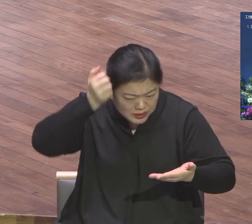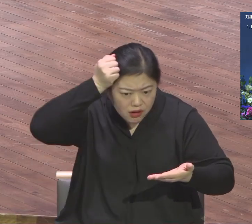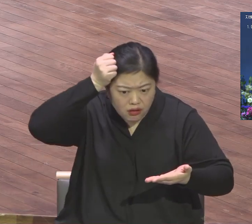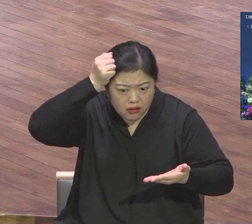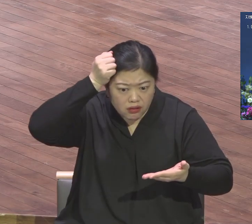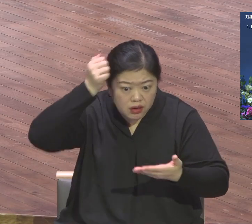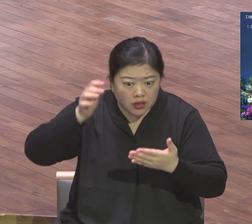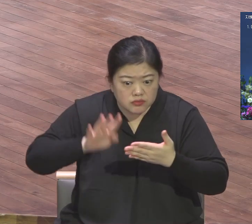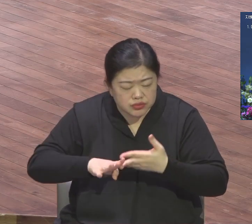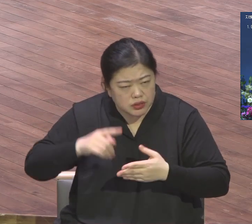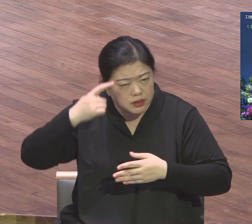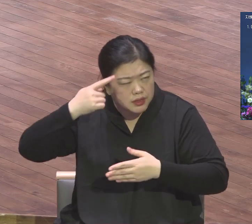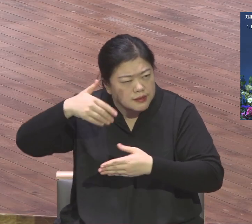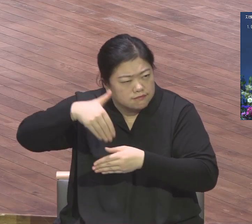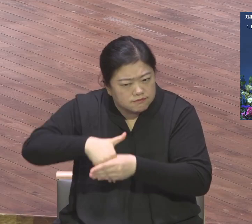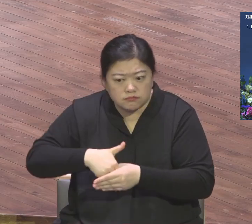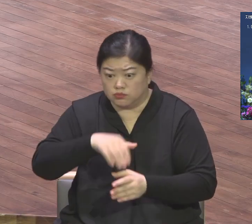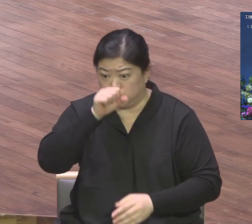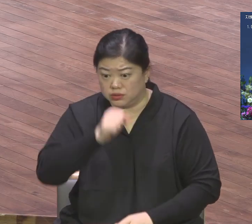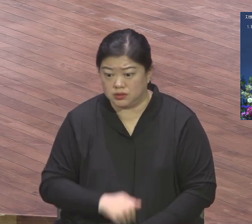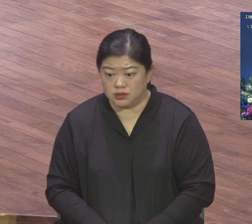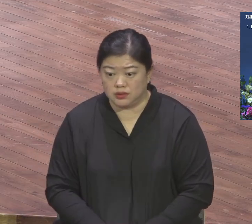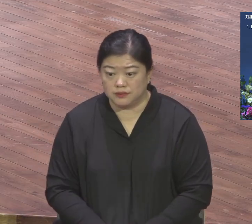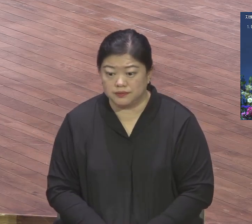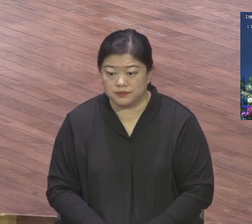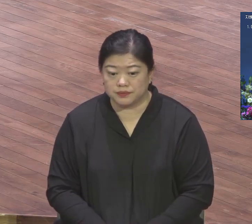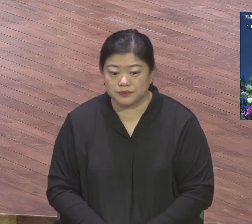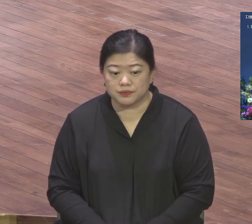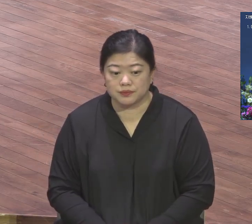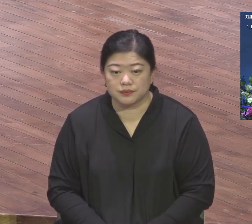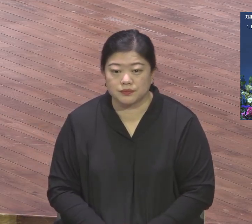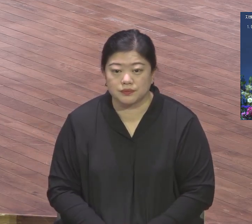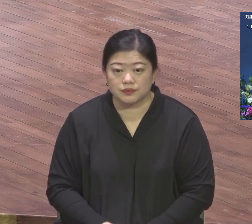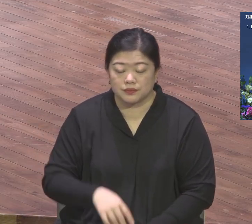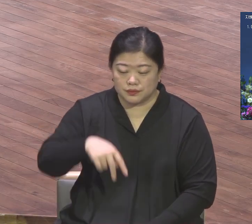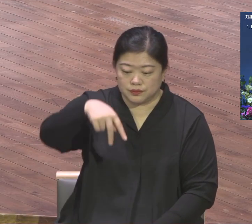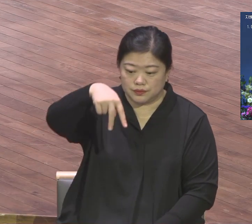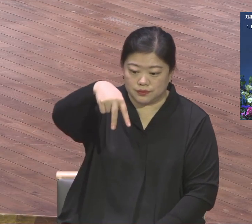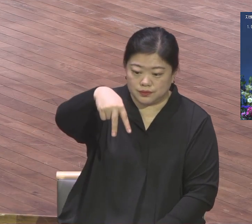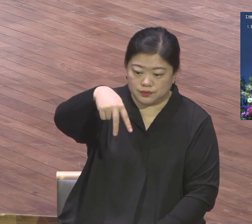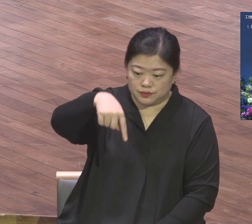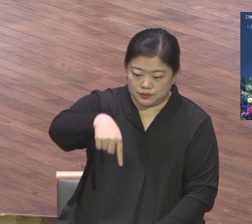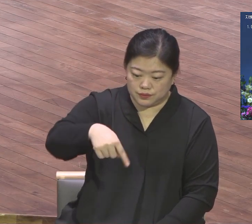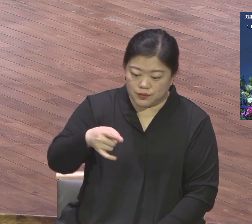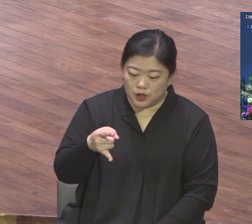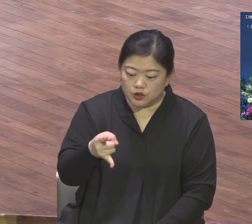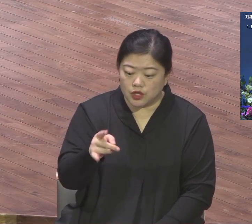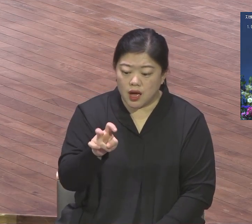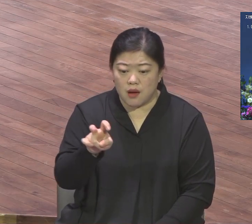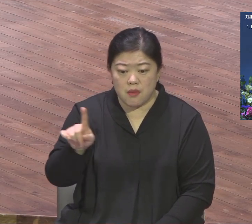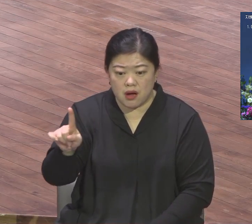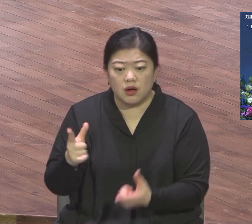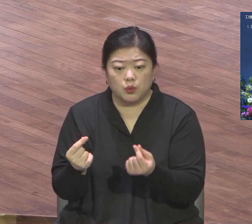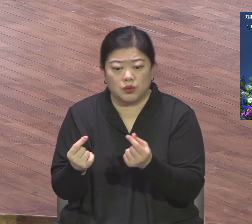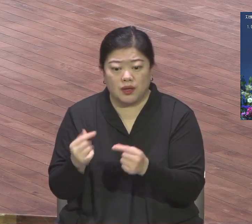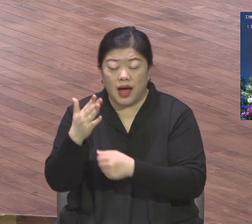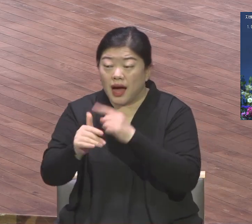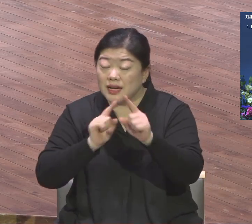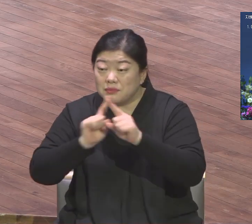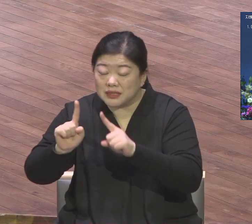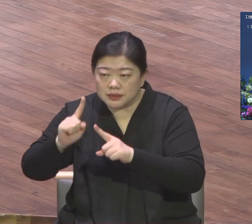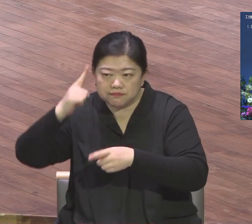있는 신명기 6장의 쉐마 핵심도 하나님의 말씀을 마음에 새기는 것에서부터